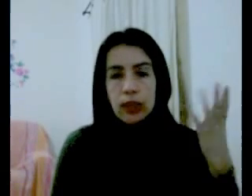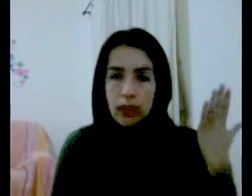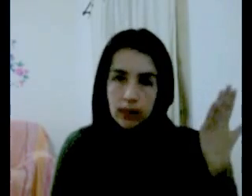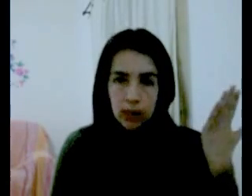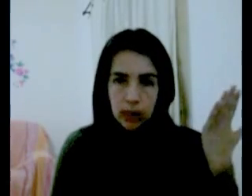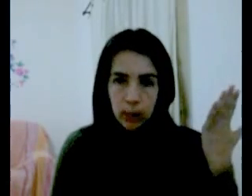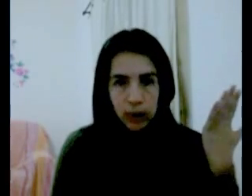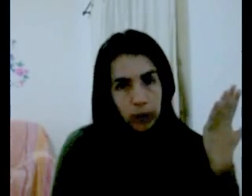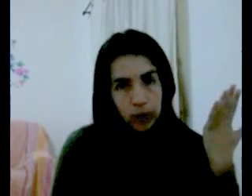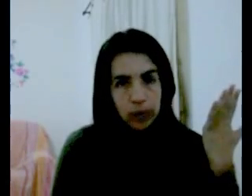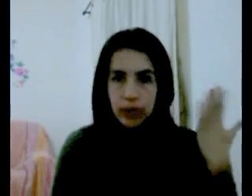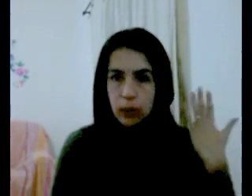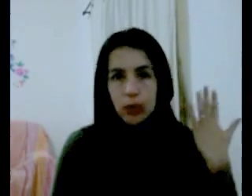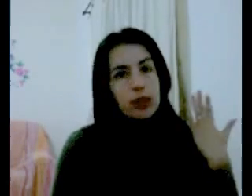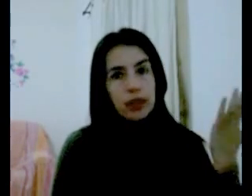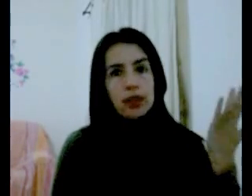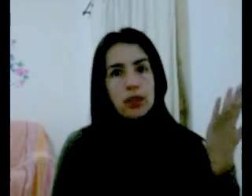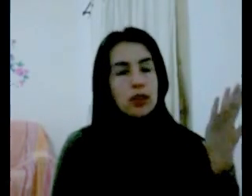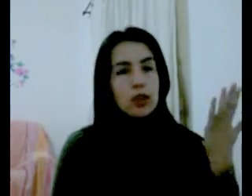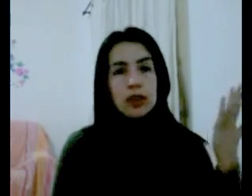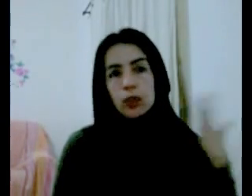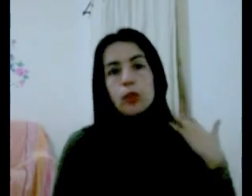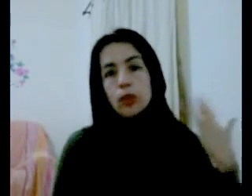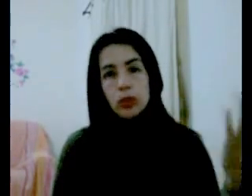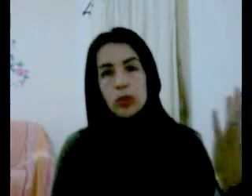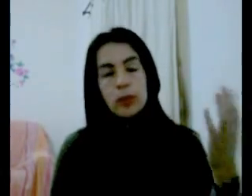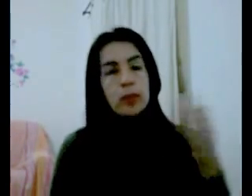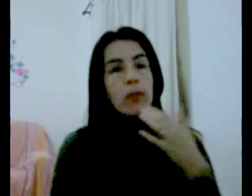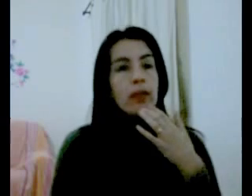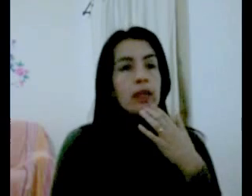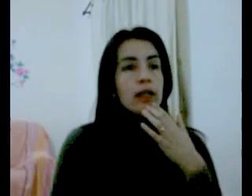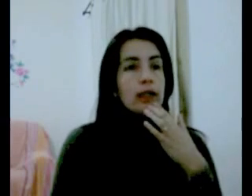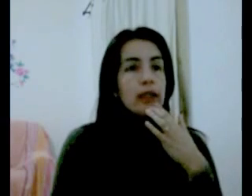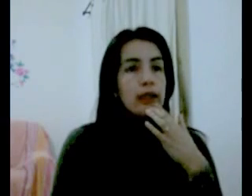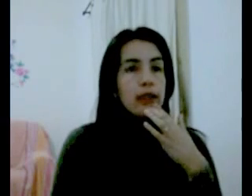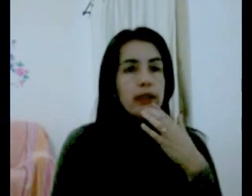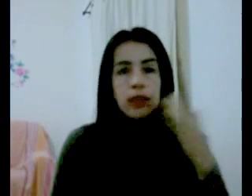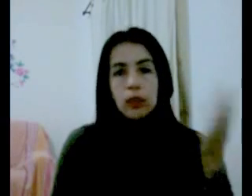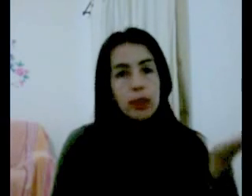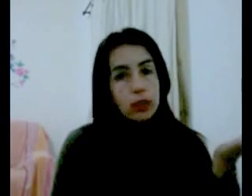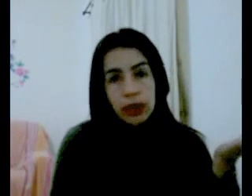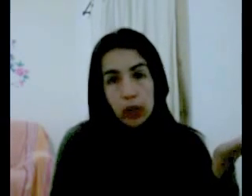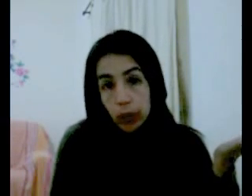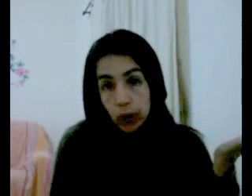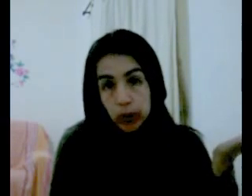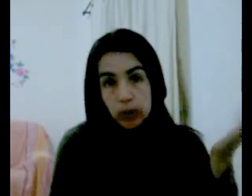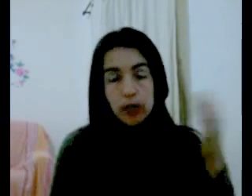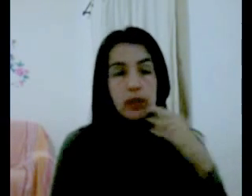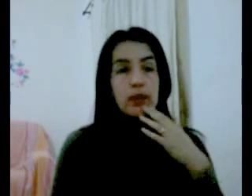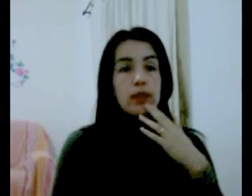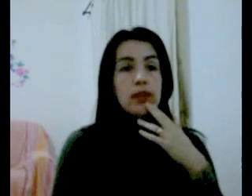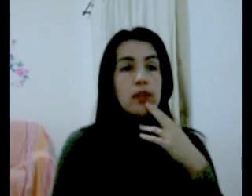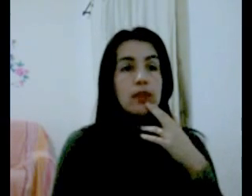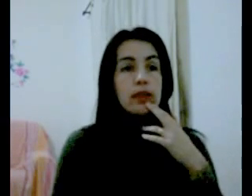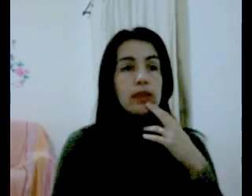Hoje leva 15 dias para ficar pronto os exames de sangue. Eu achei assim um absurdo. E então também não ficaram prontos. Então